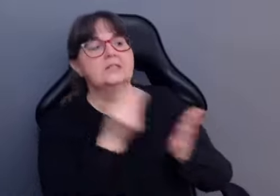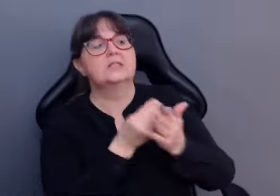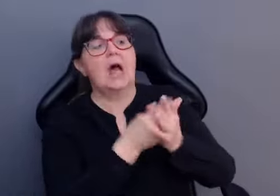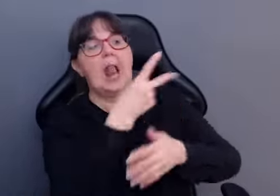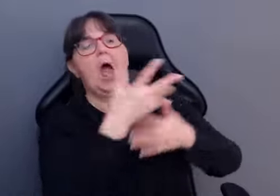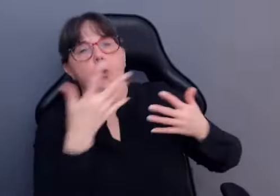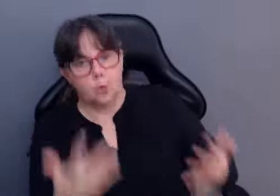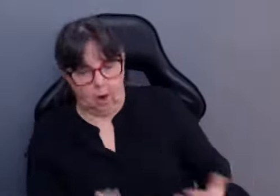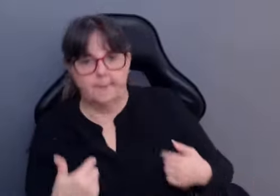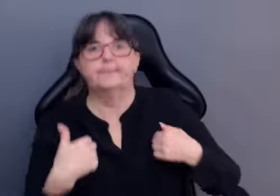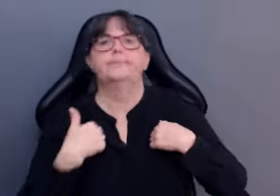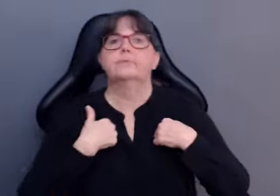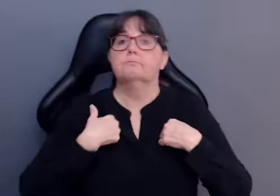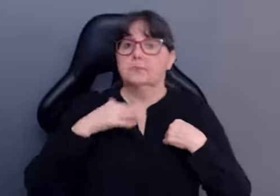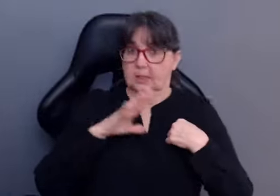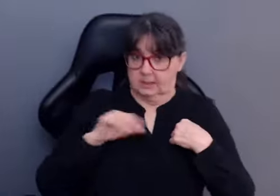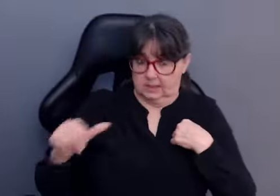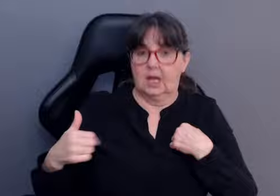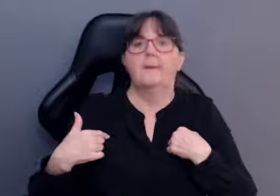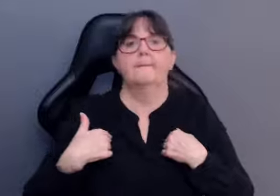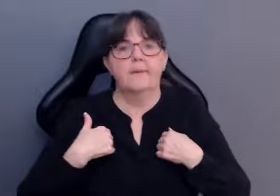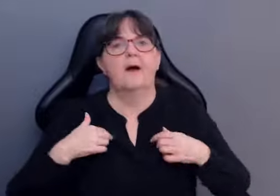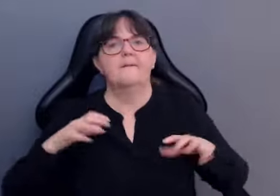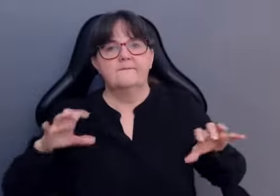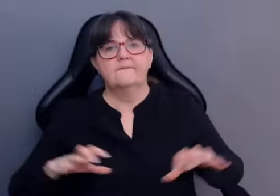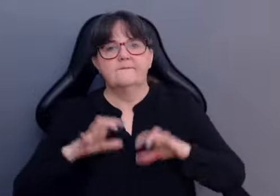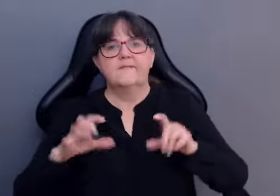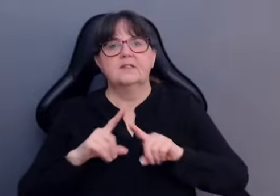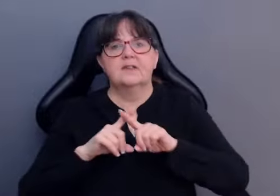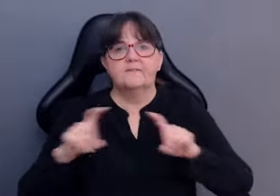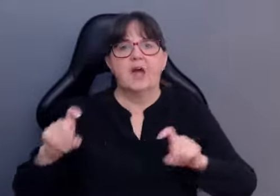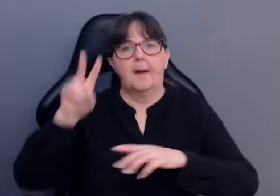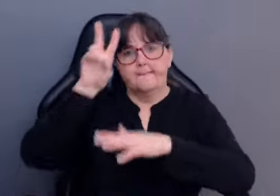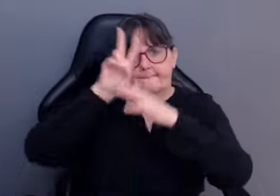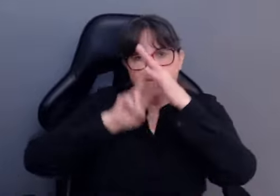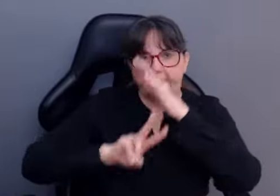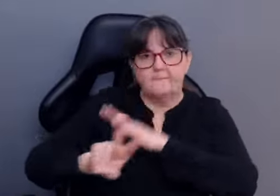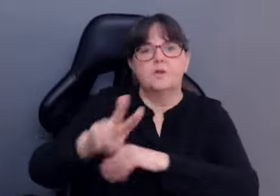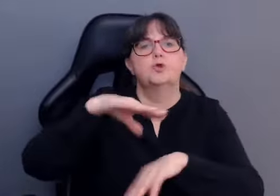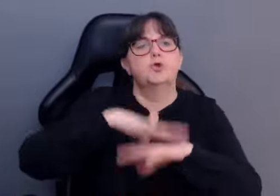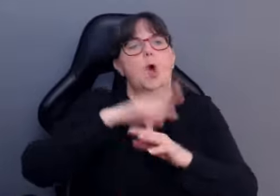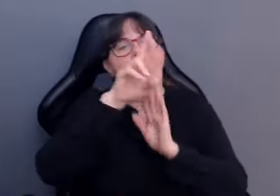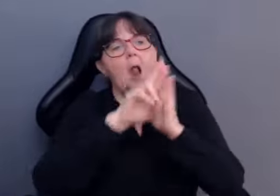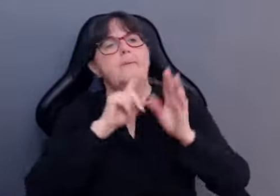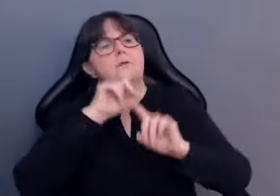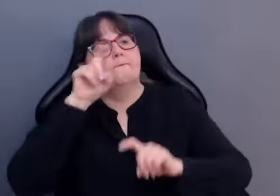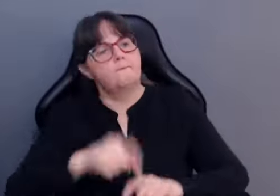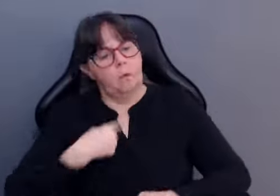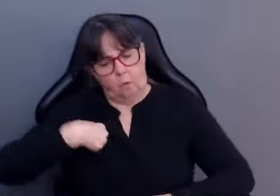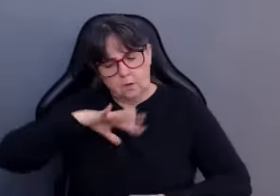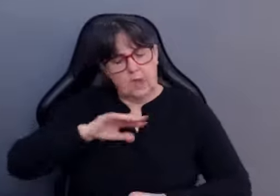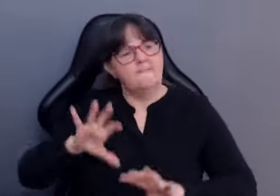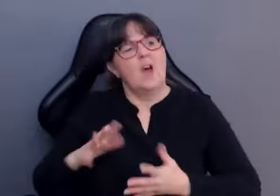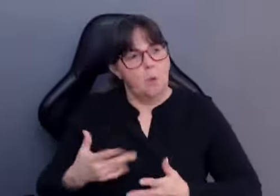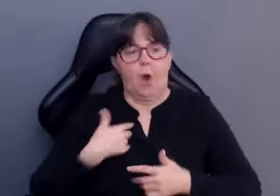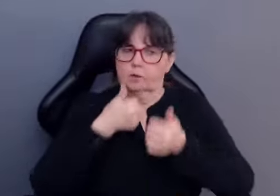exerce les pouvoirs et accomplit les actes prévus par les présents règlements, forme des